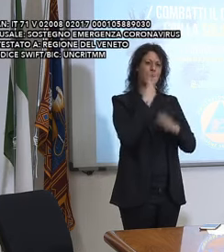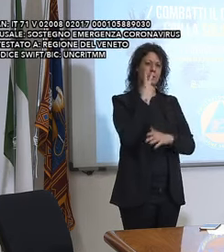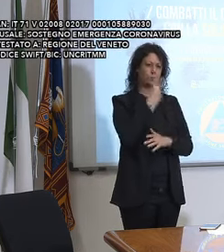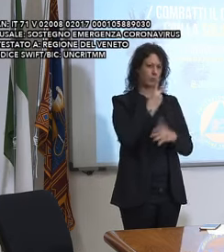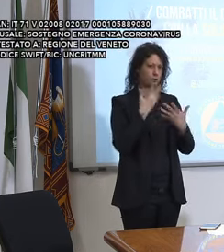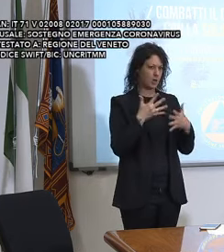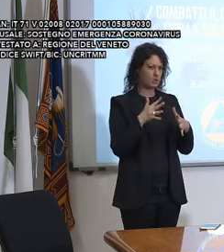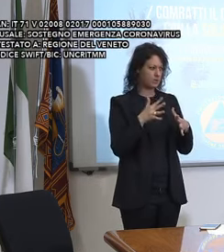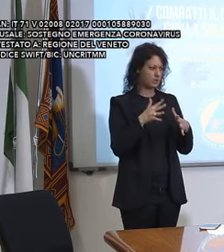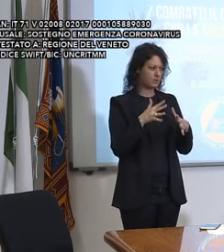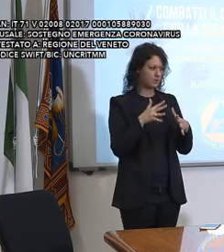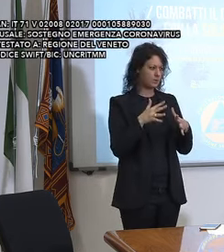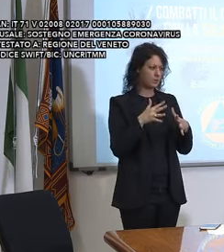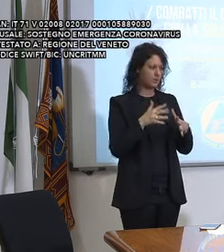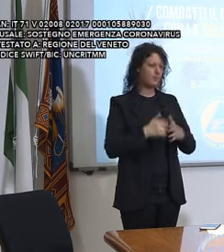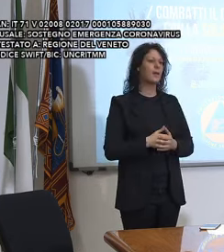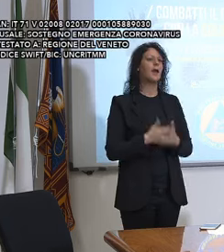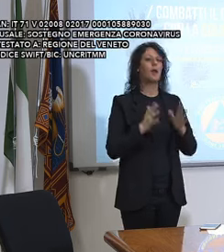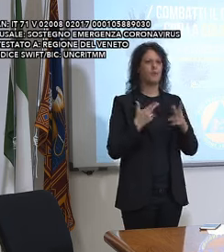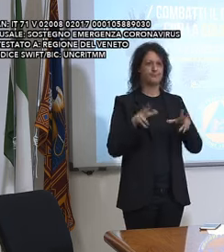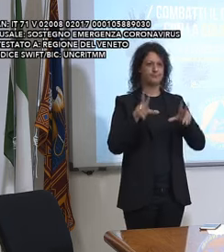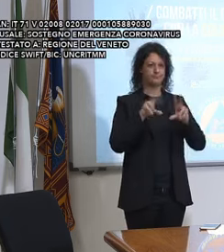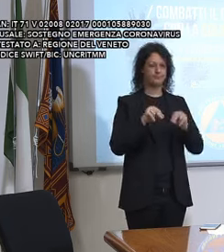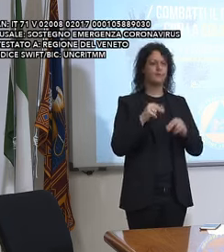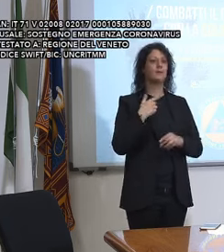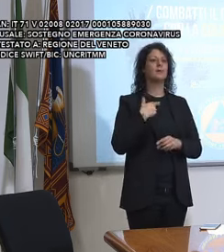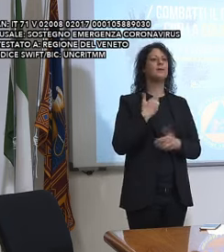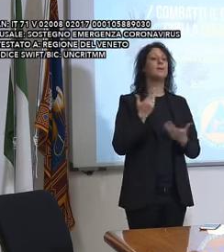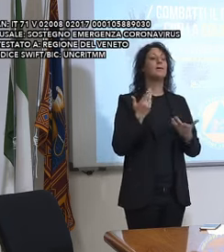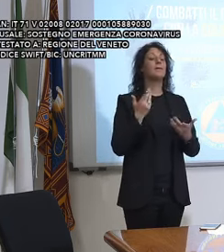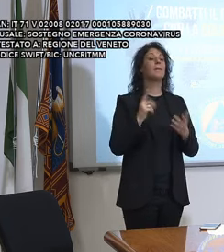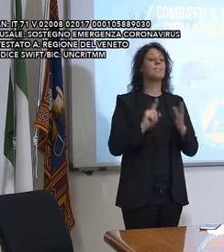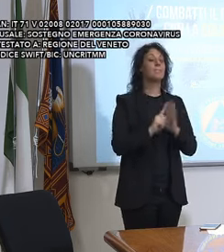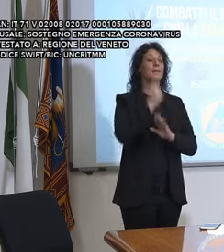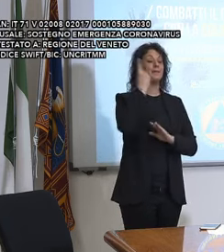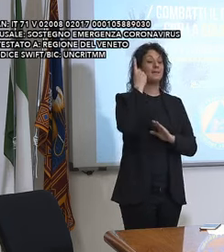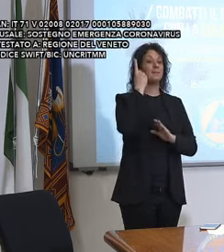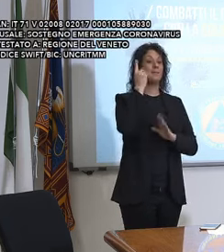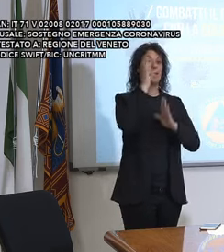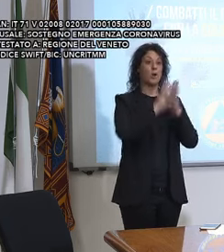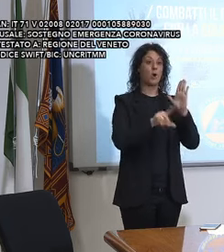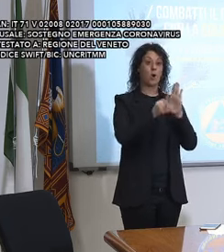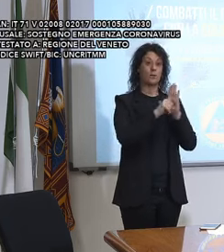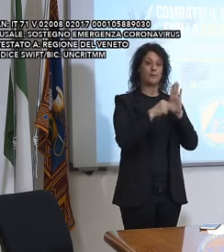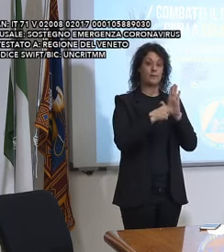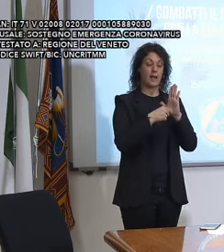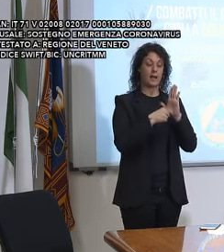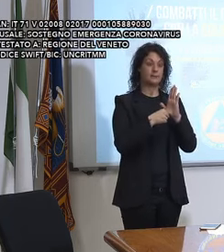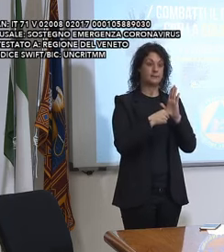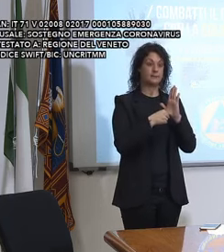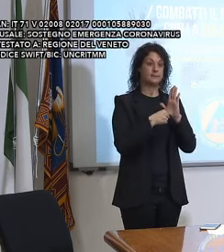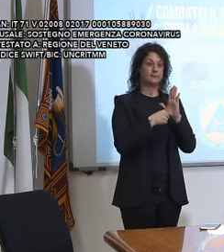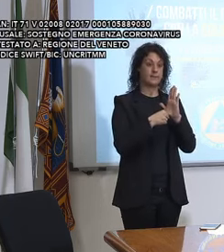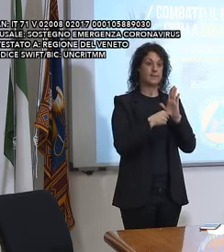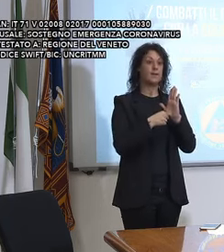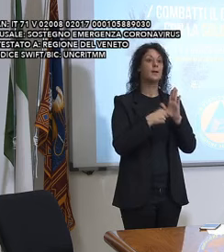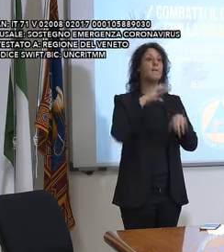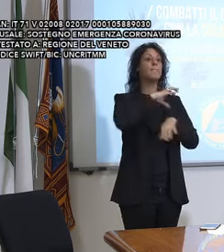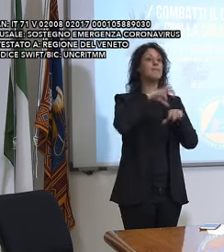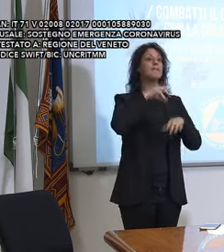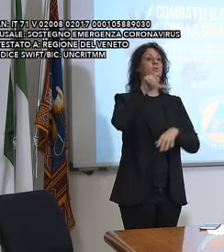volete facciamo anche noi. Allora, c'è stata l'ordinanza del Presidente, la prima ordinanza con la firma del Ministro